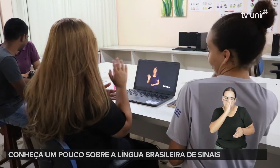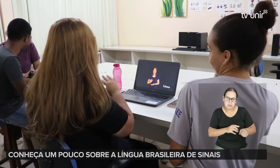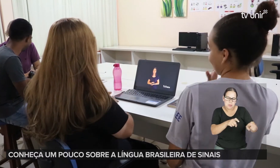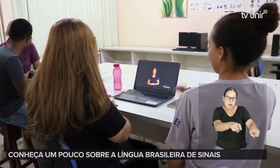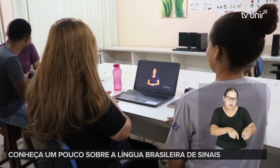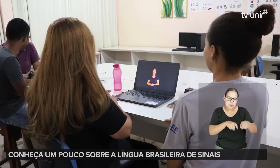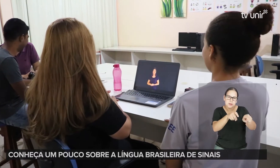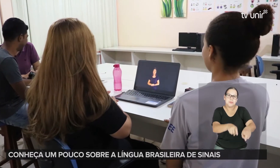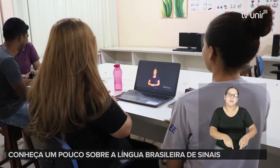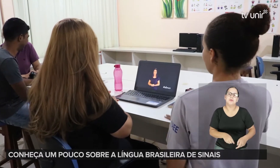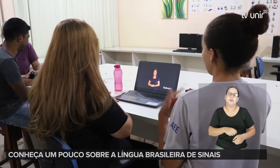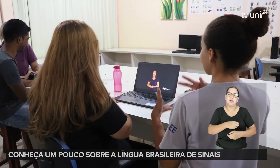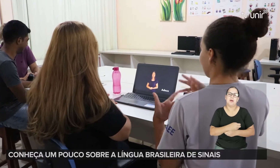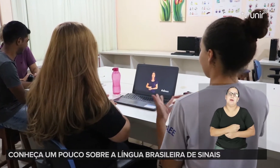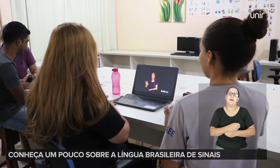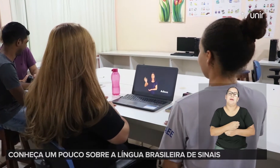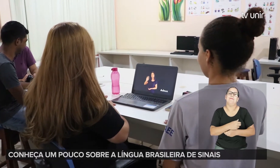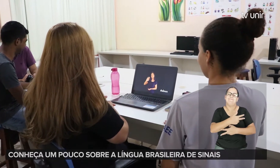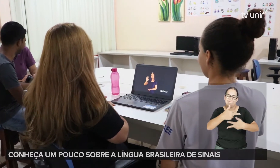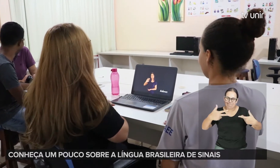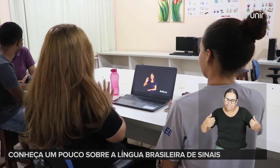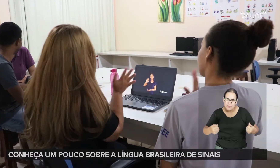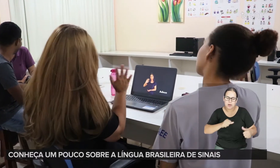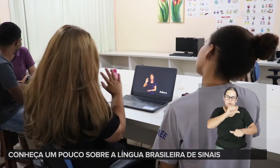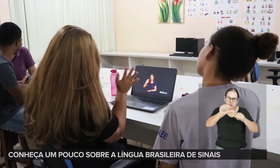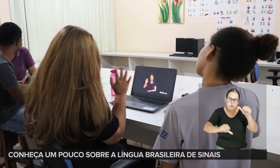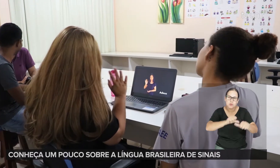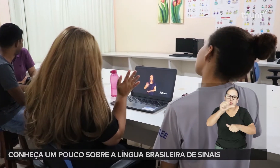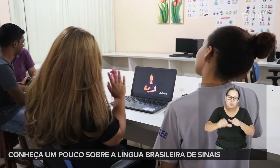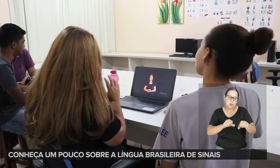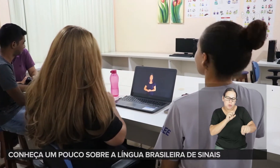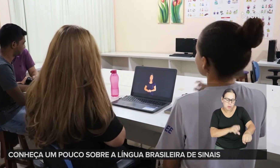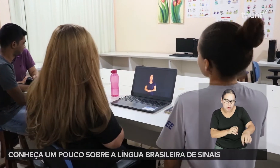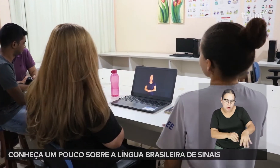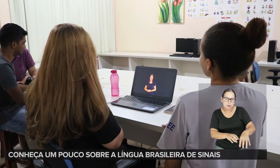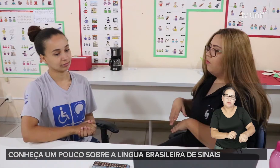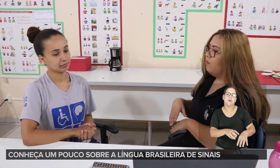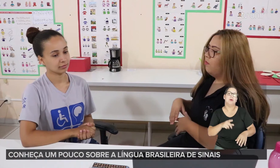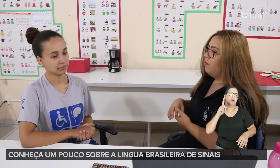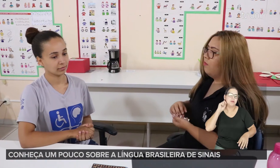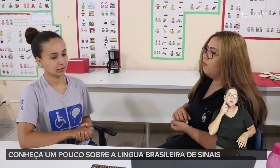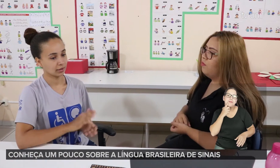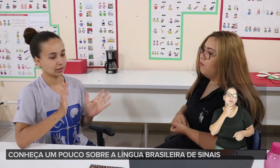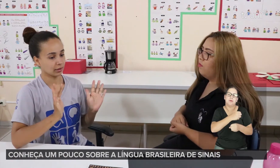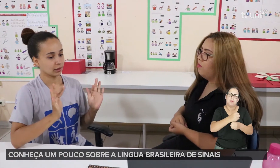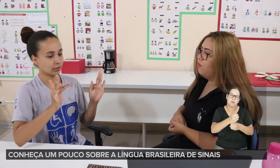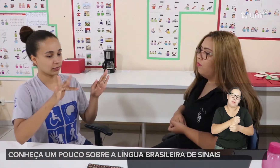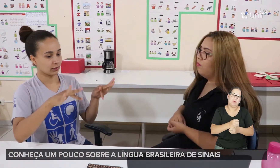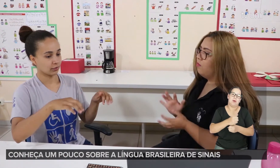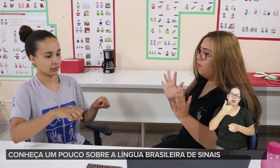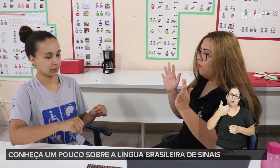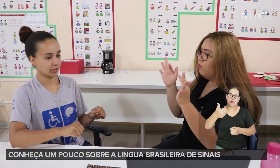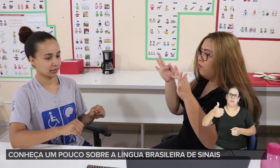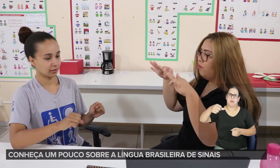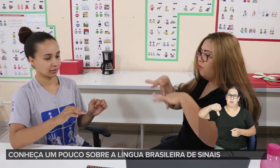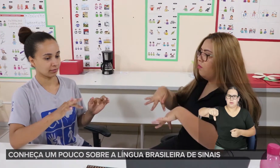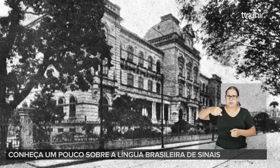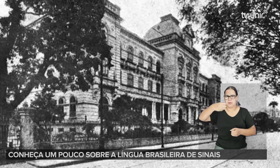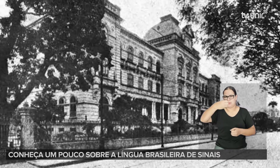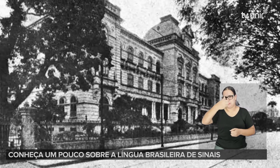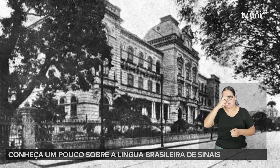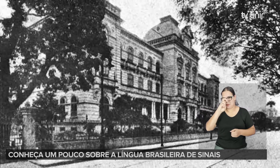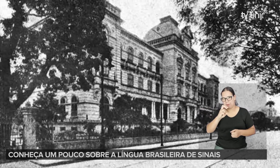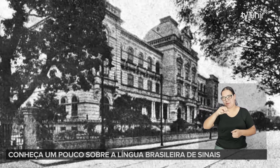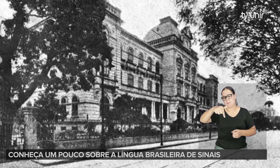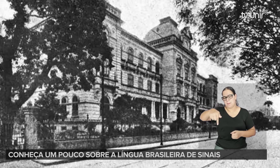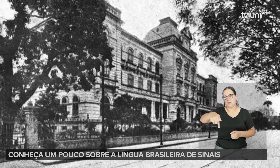Do Brasil imperial até os dias atuais, muita coisa mudou na educação dos surdos. No Brasil, essa história começou em 1957,